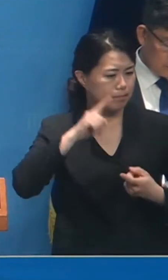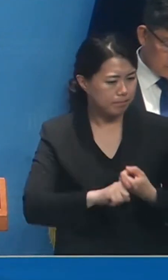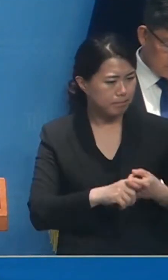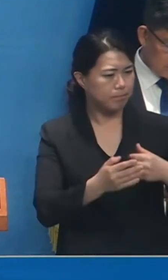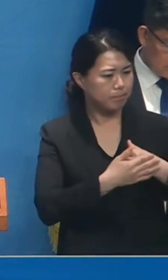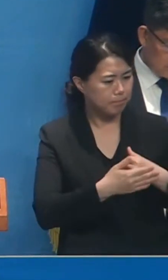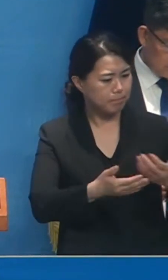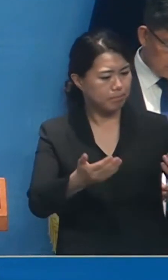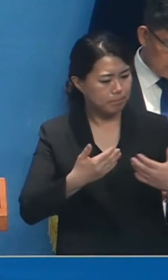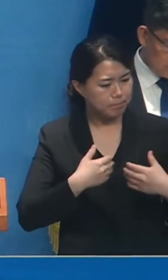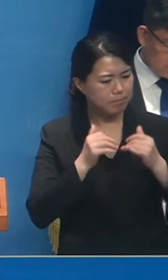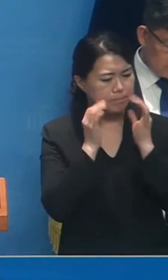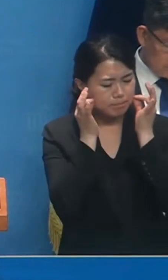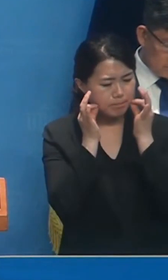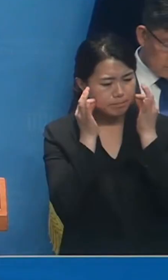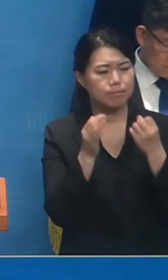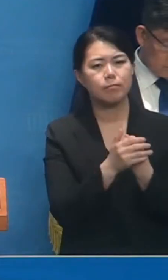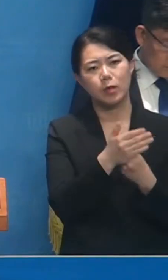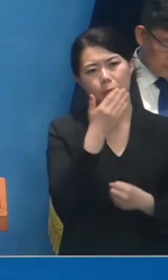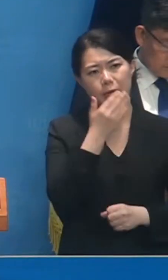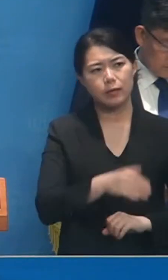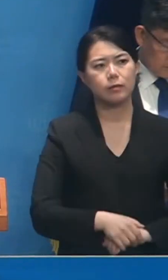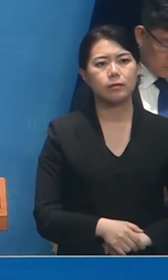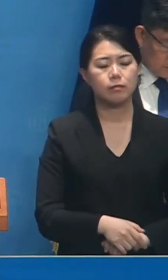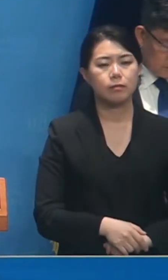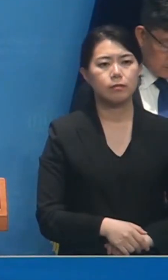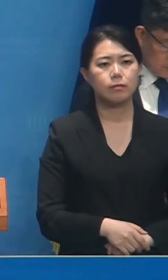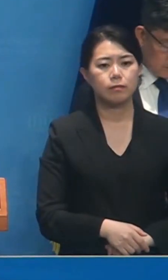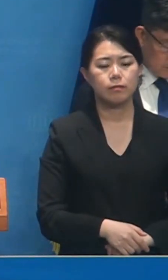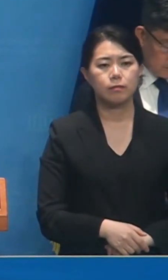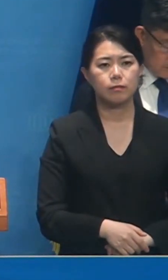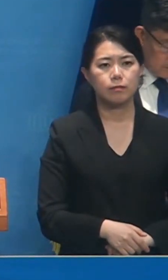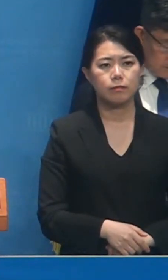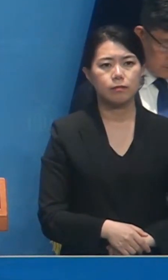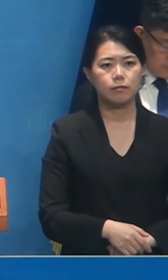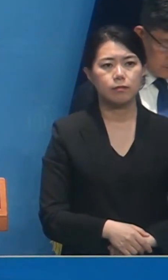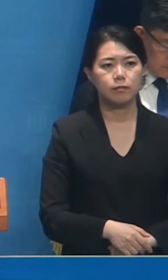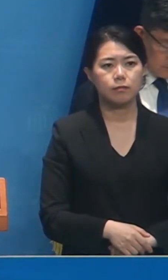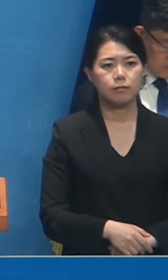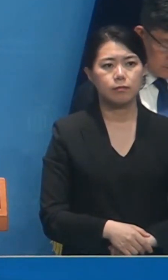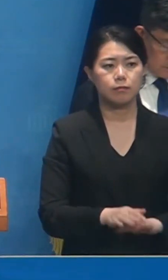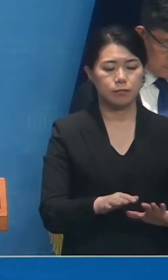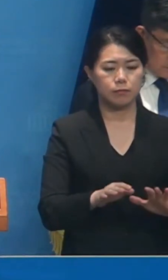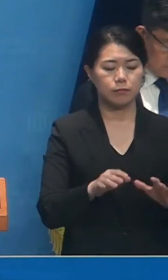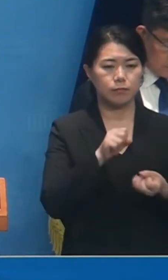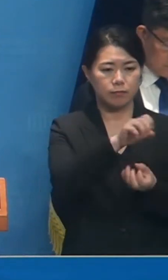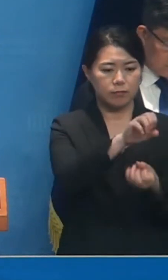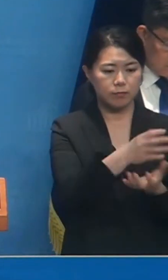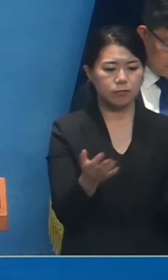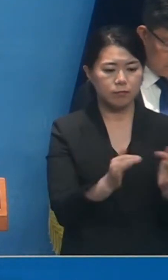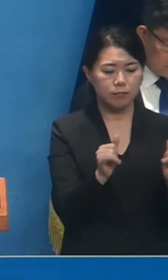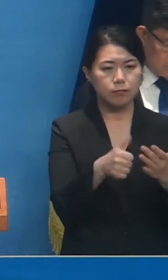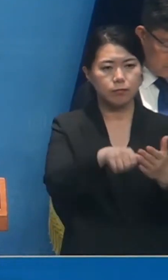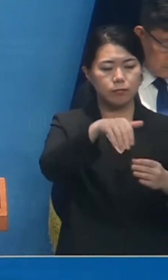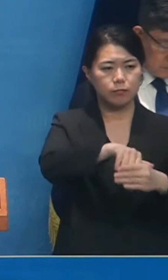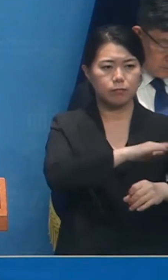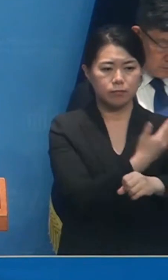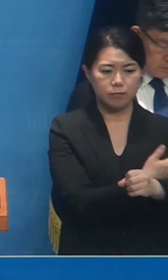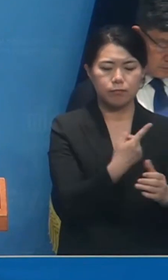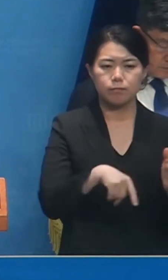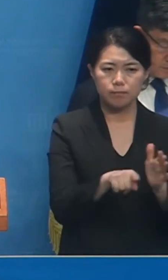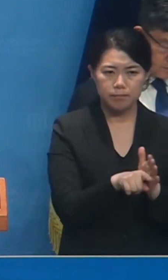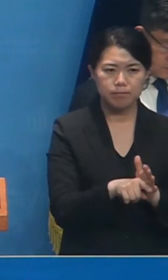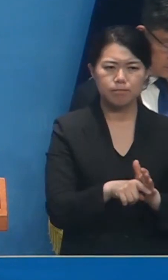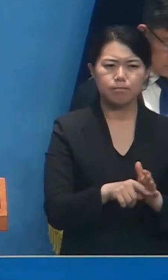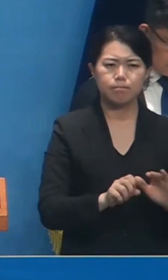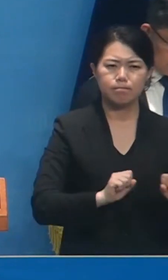관심과 헌신적인 노력 덕분이었습니다. 이 자리를 빌려 택배 노동자들의 투표권 보장을 위해 뜨거운